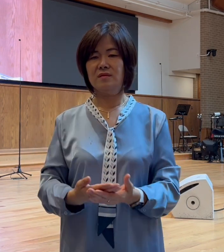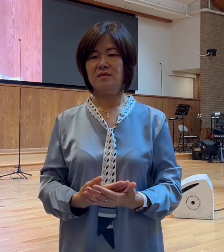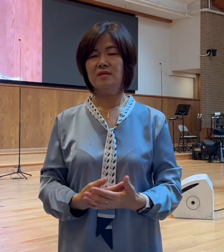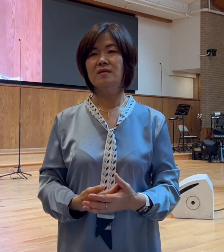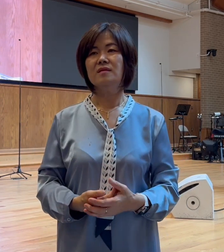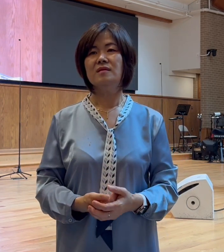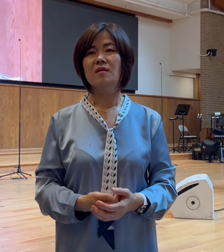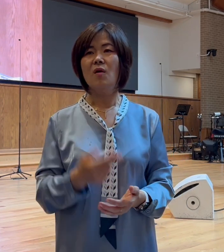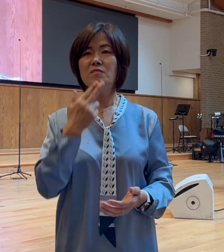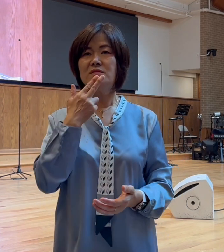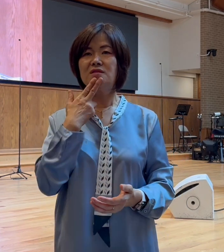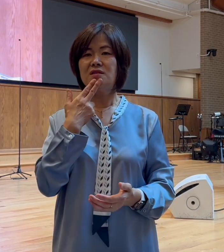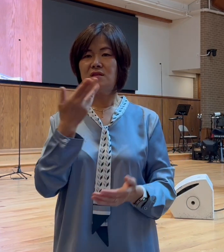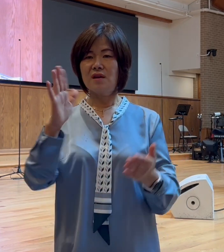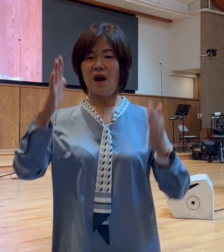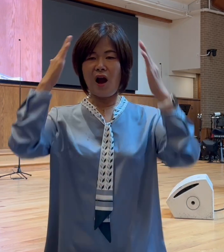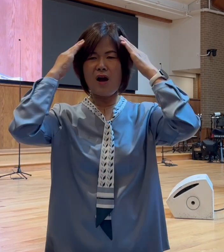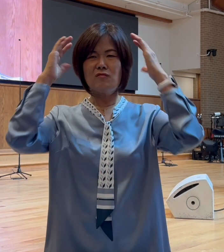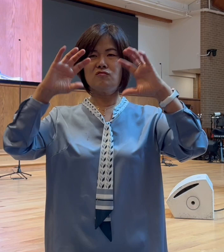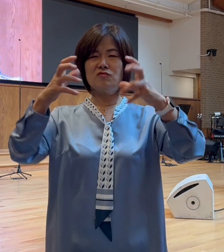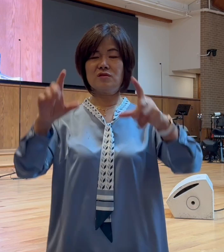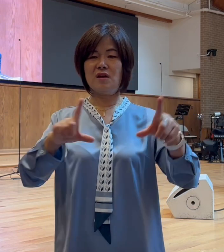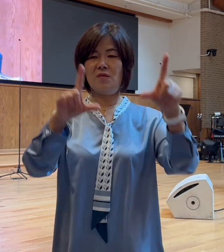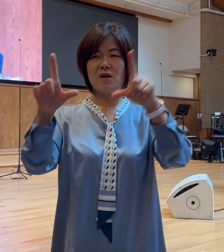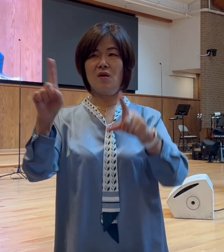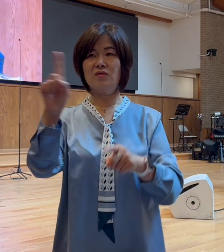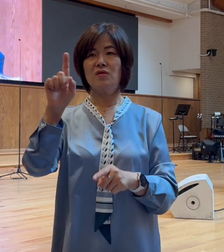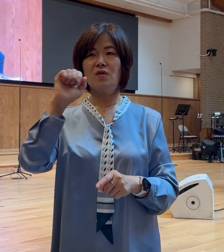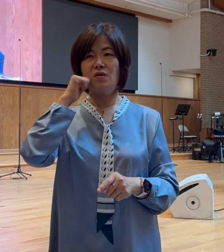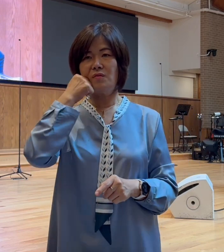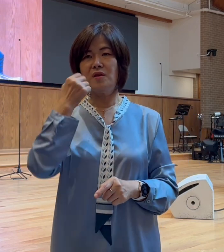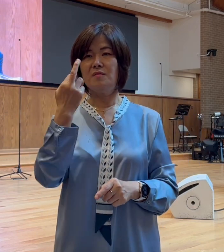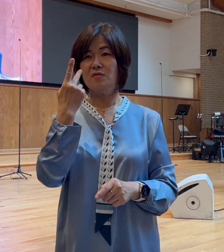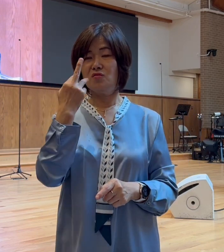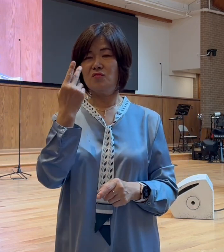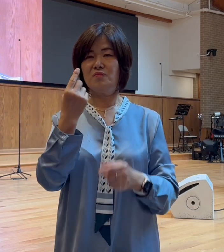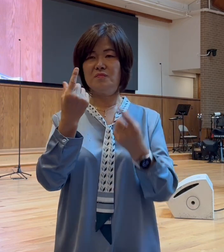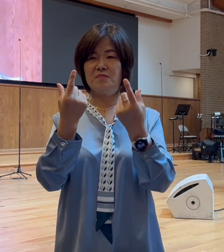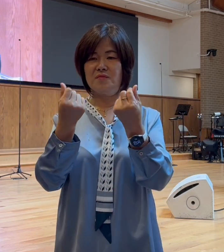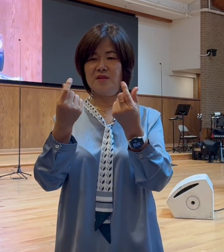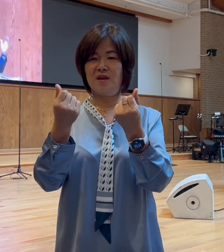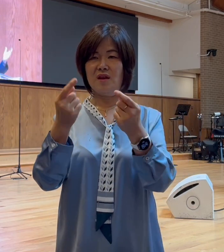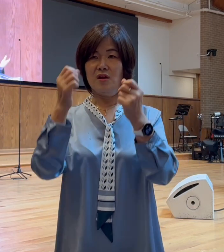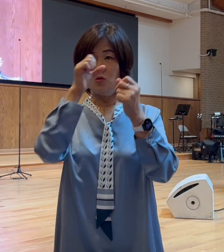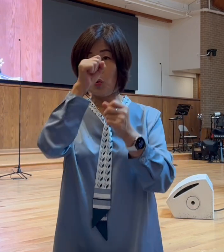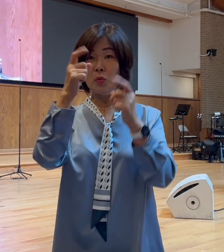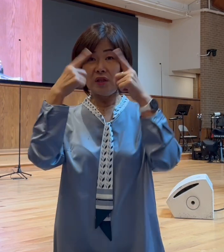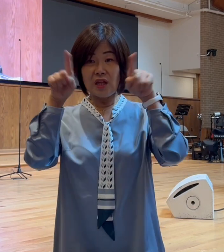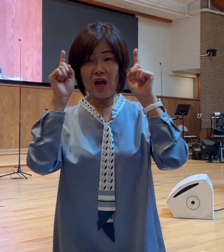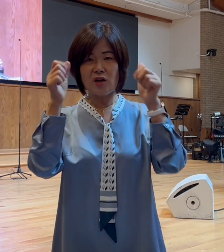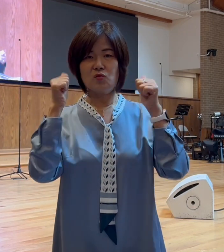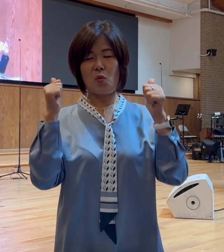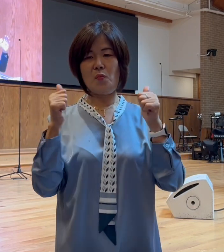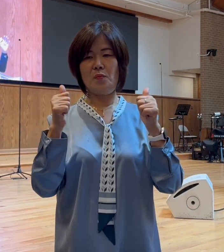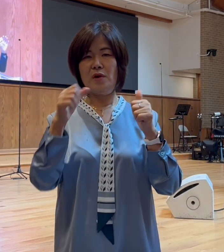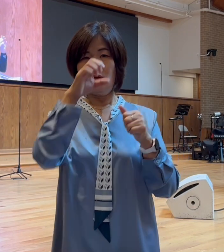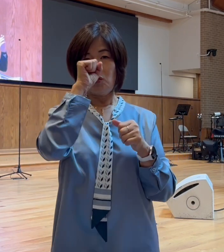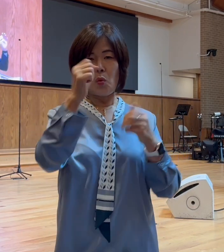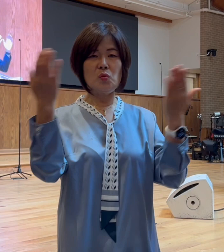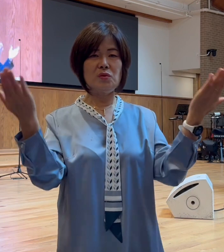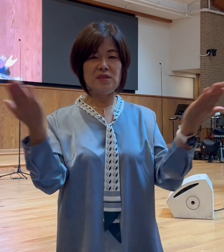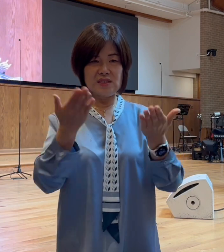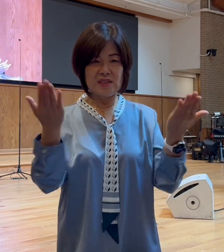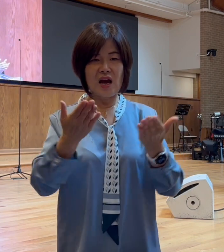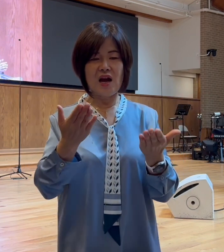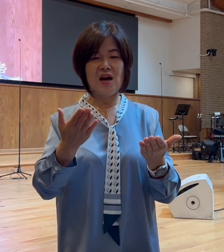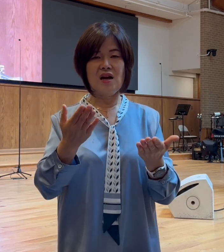거예요. 그러니까 이제 한국 사회가 이제 어떤 게 어려움이냐면, 미국 사회도 비슷하겠지만, 좋은 대학을 나왔다는 것은, 좋은